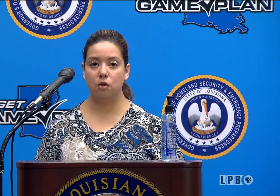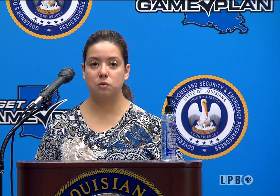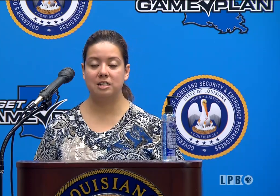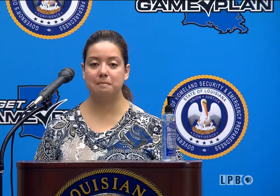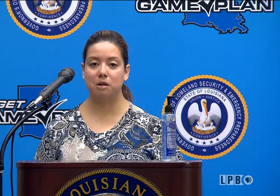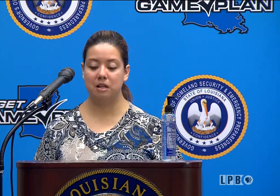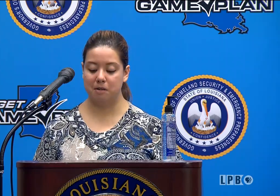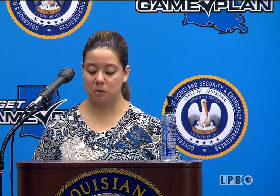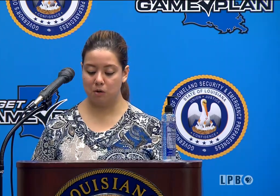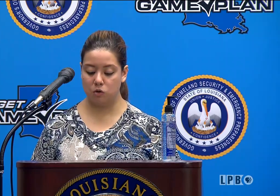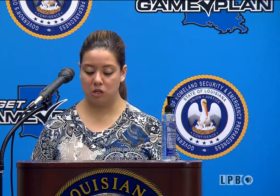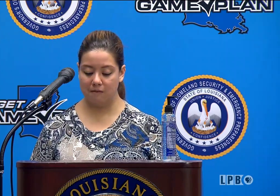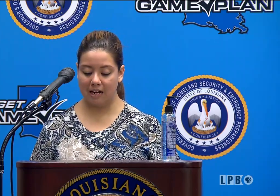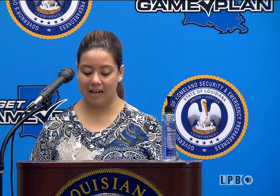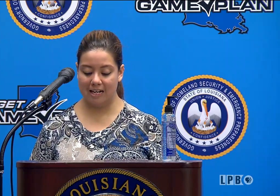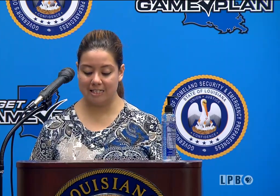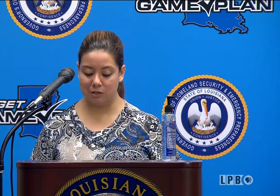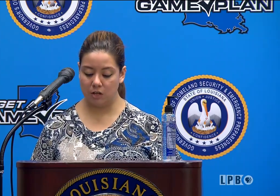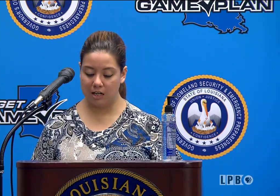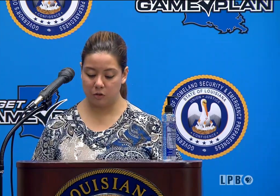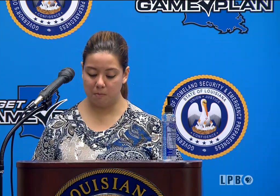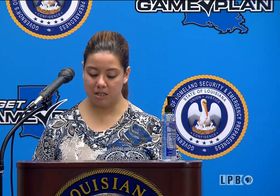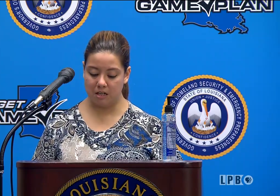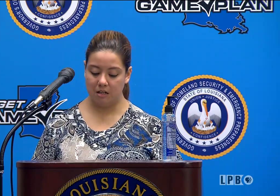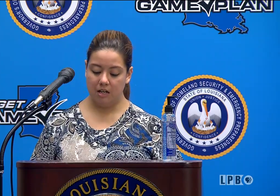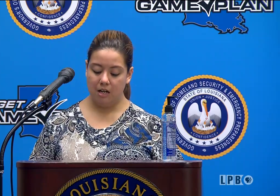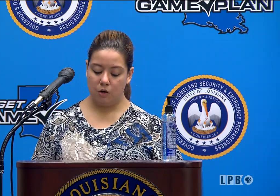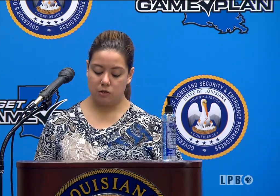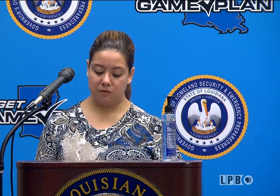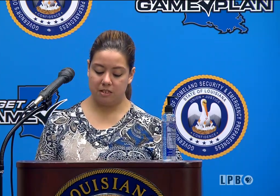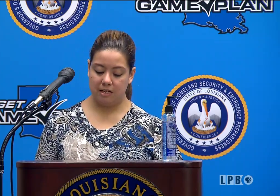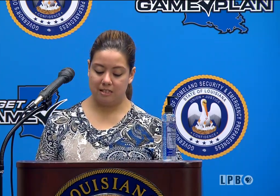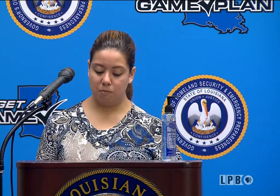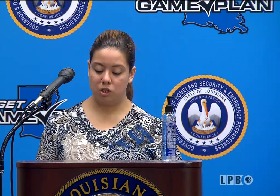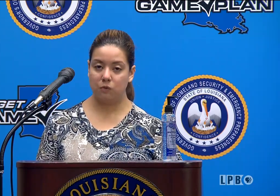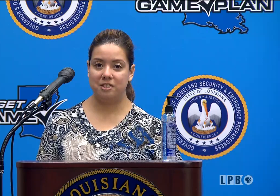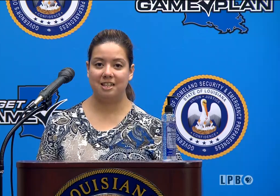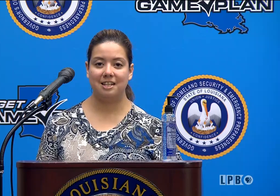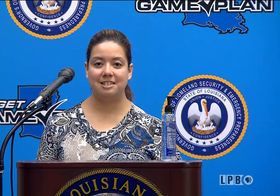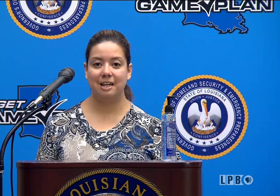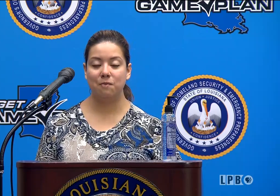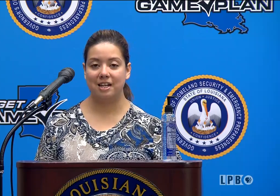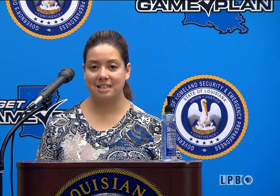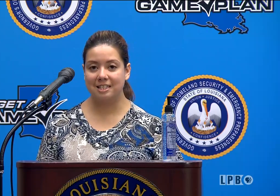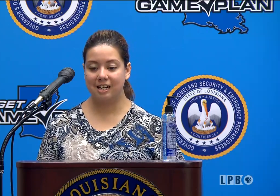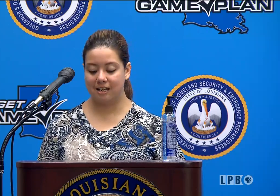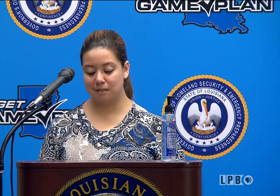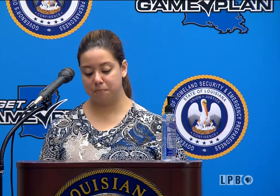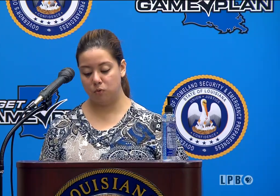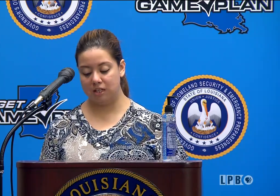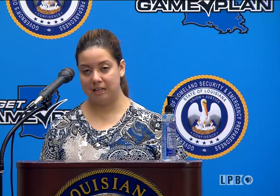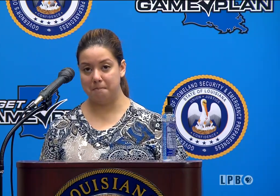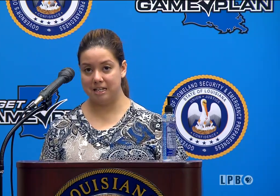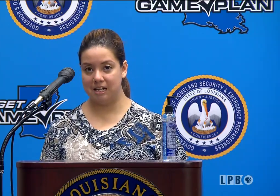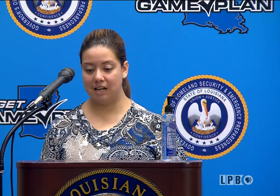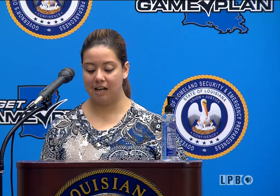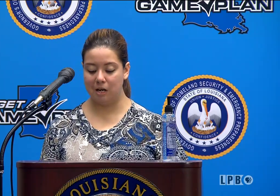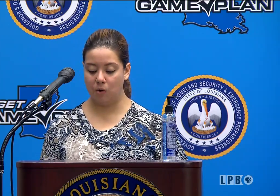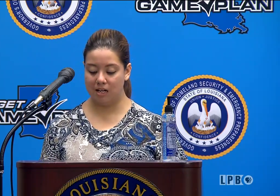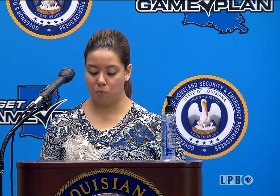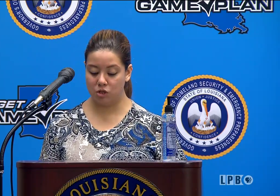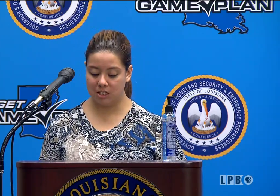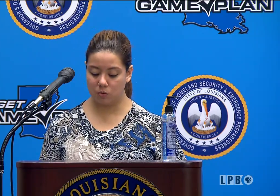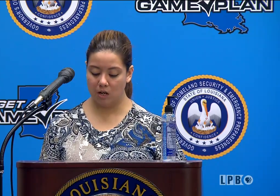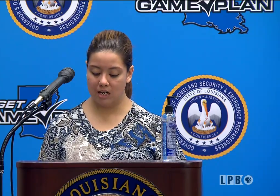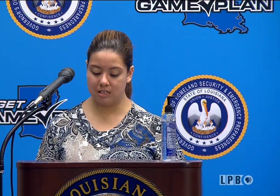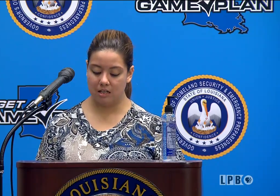cono solo es un estimado de más o menos dónde va a caer el centro de la tormenta. Muchas oficinas del estado van a estar cerradas durante mañana, al